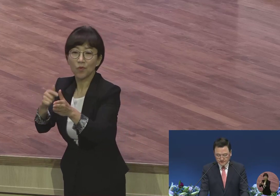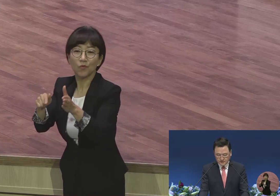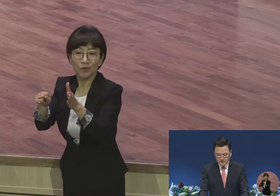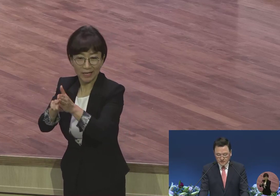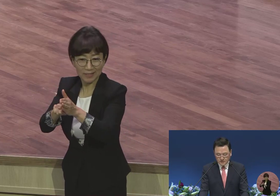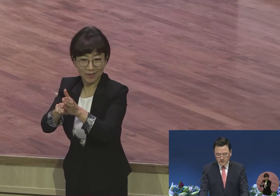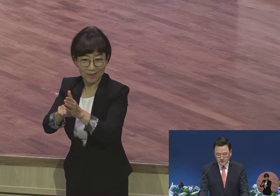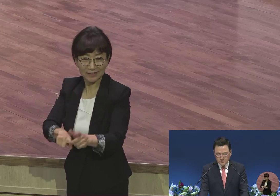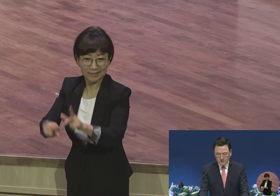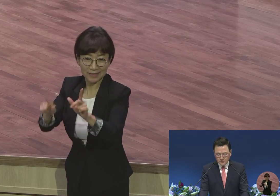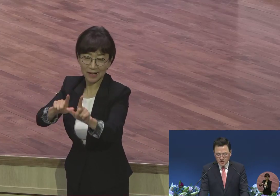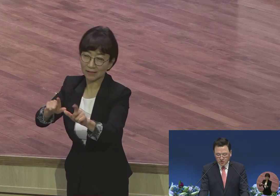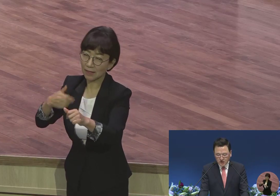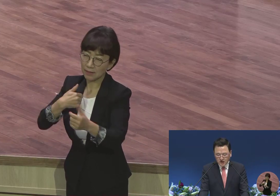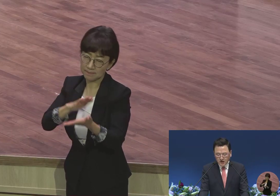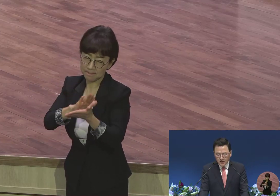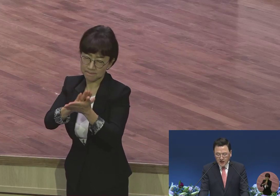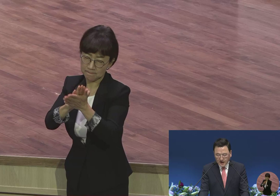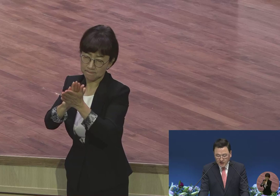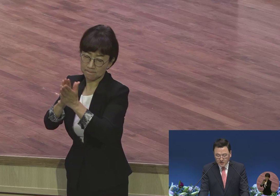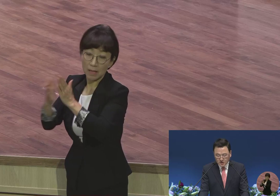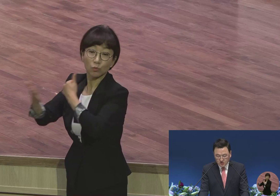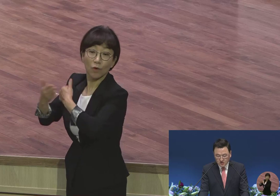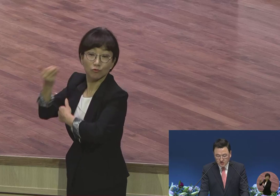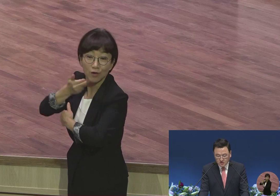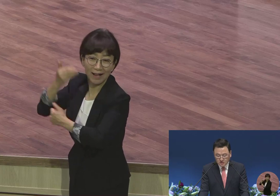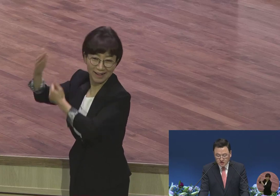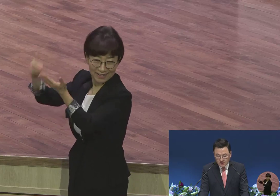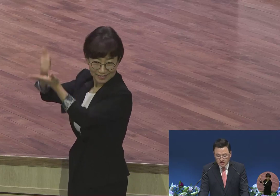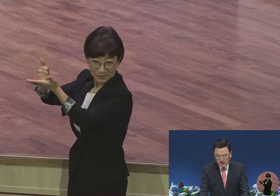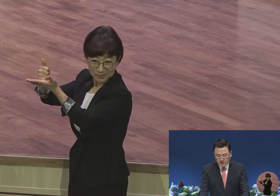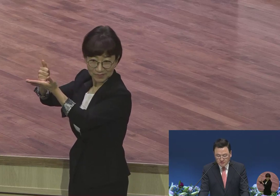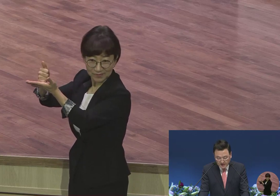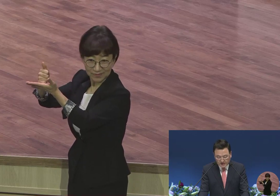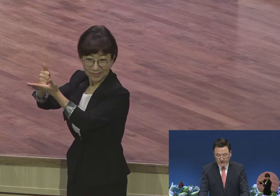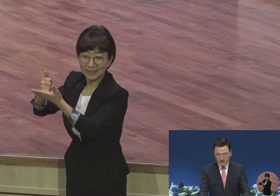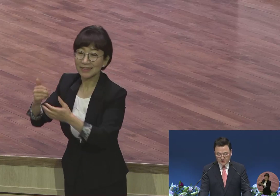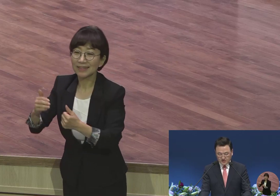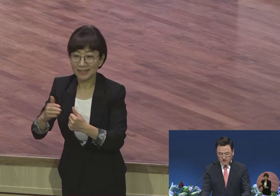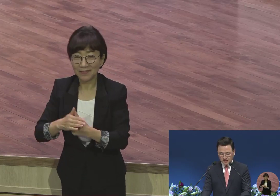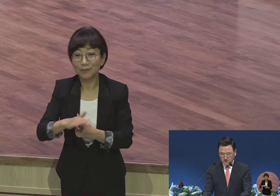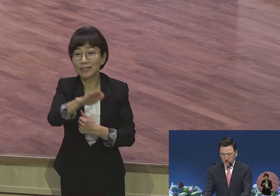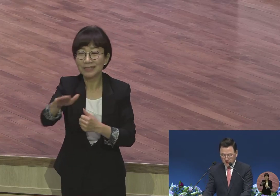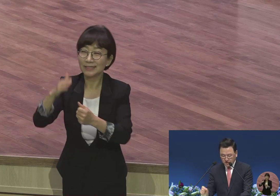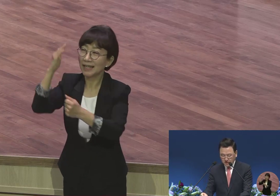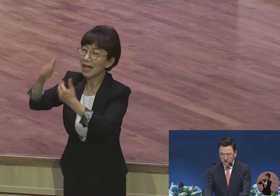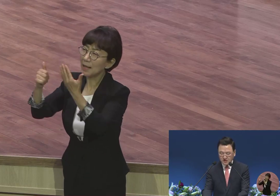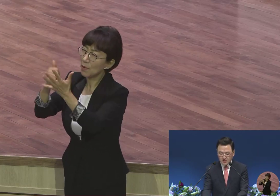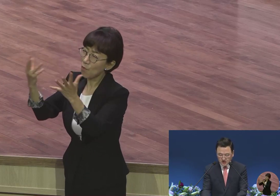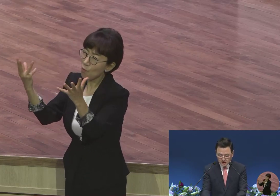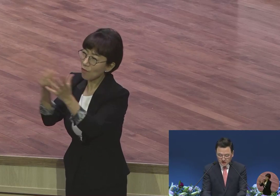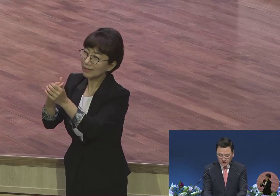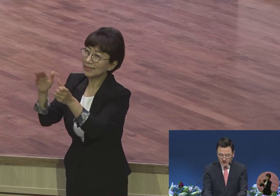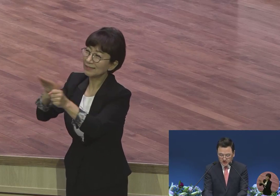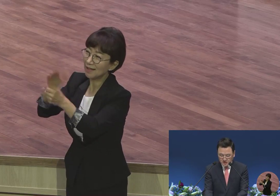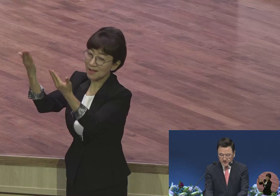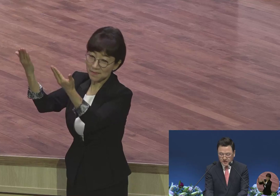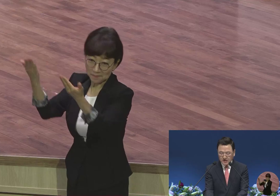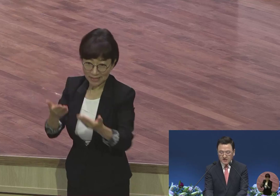하나님. 그러니까 우리가 하나님의 절대적 사랑을 받은 사람. 이 절대적